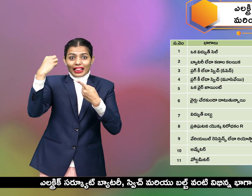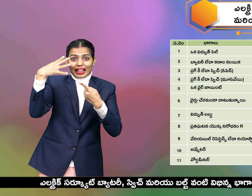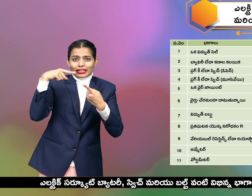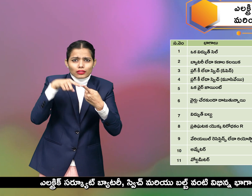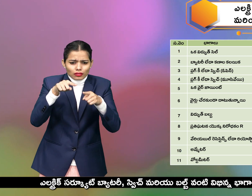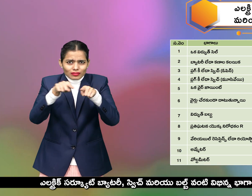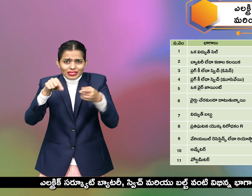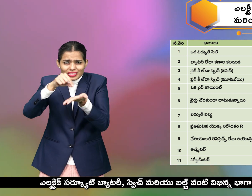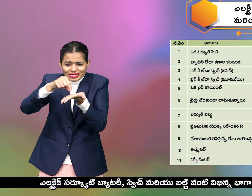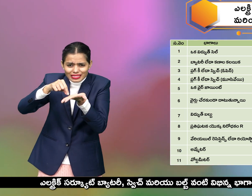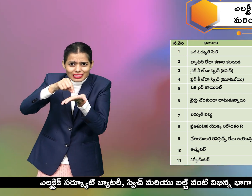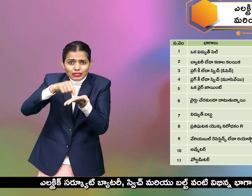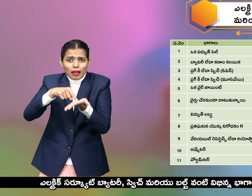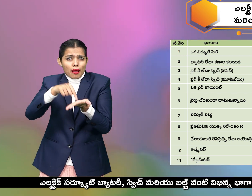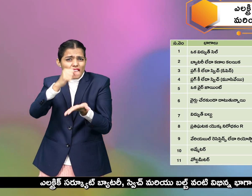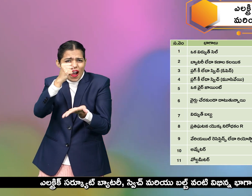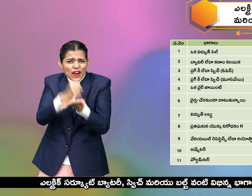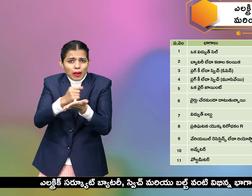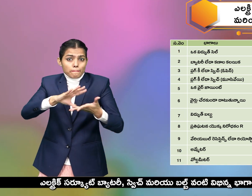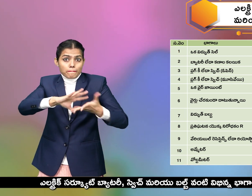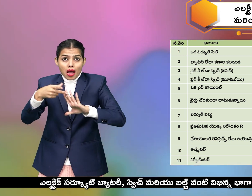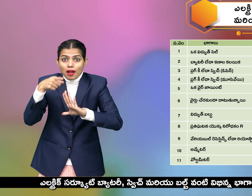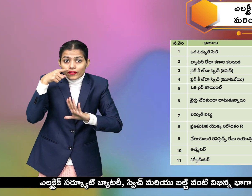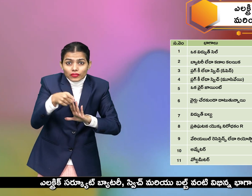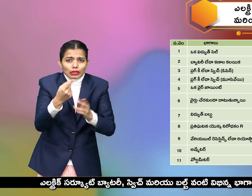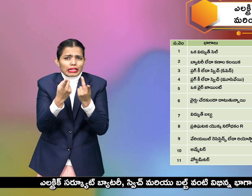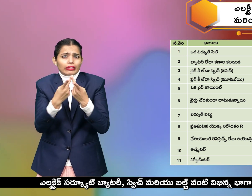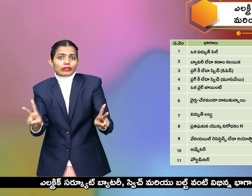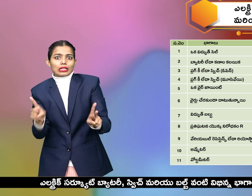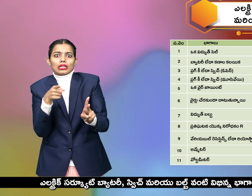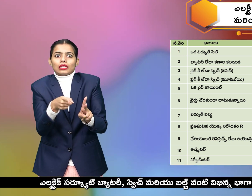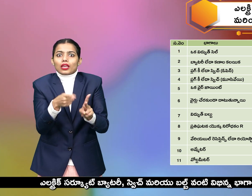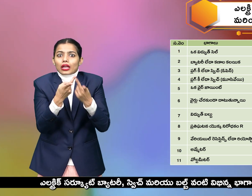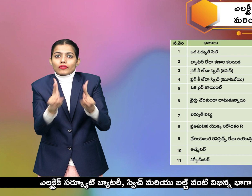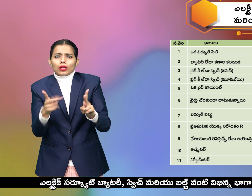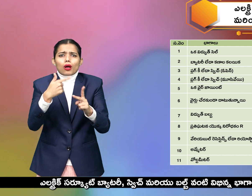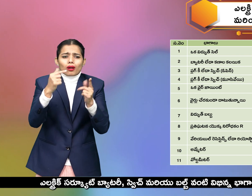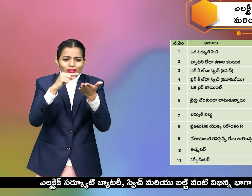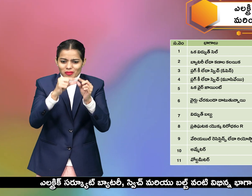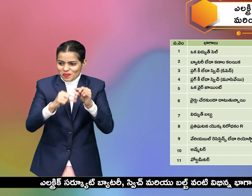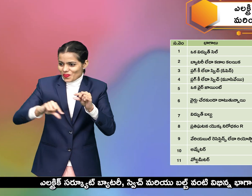ఎలక్ట్రిక్ సర్క్యూట్ బ్యాటరీ, స్విచ్ మరియు బల్బు వంటి విభిన్న భాగాలను కలిగి ఉంటుంది.